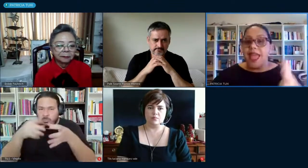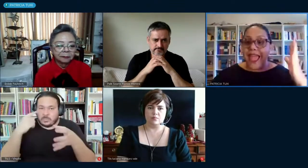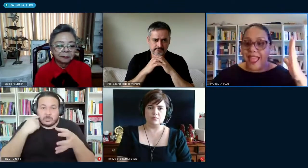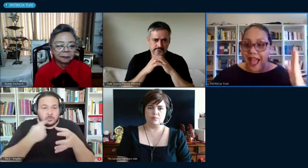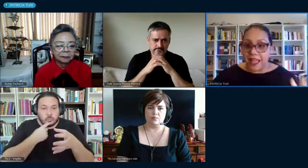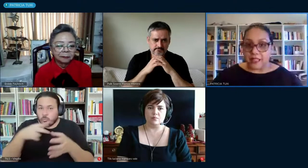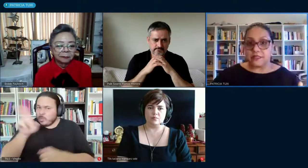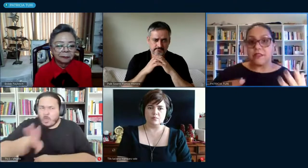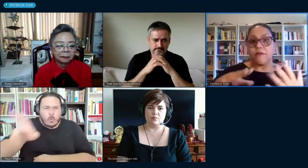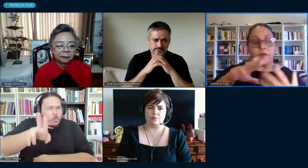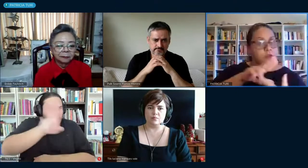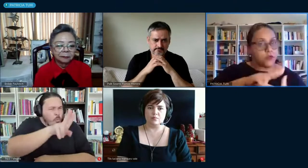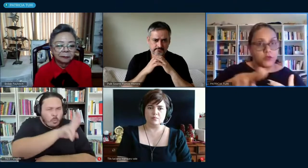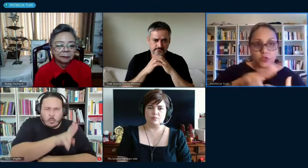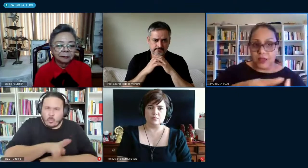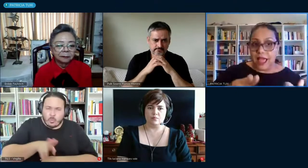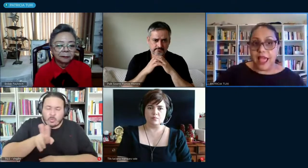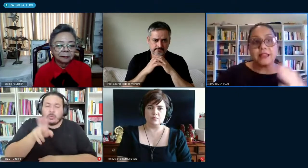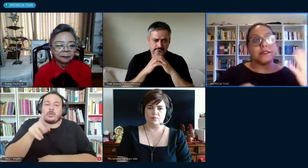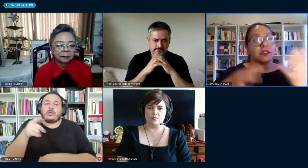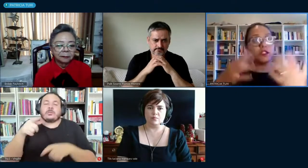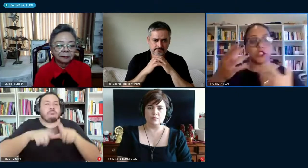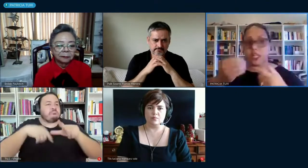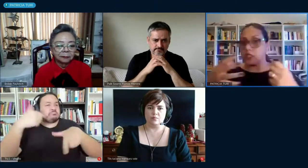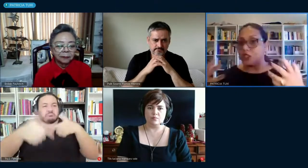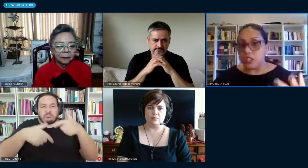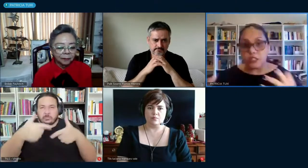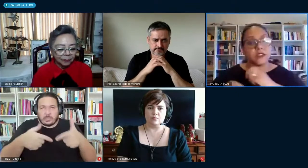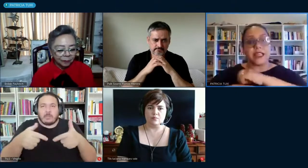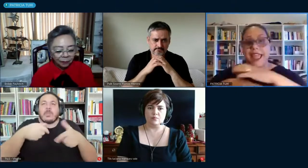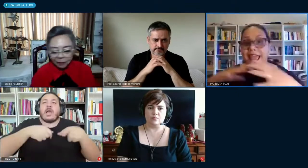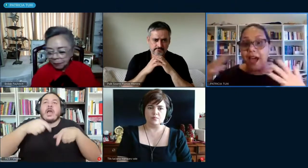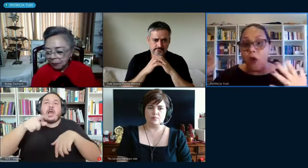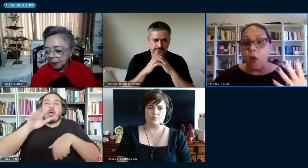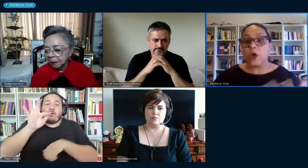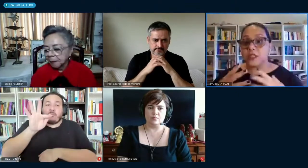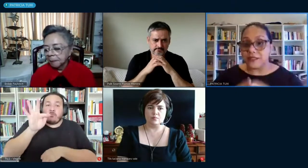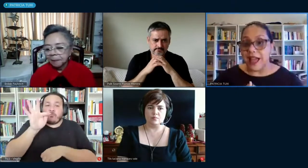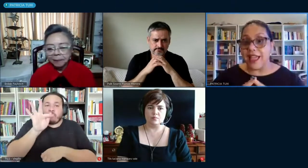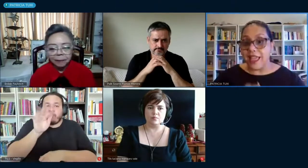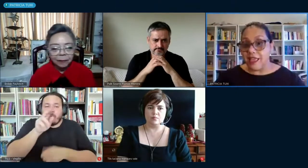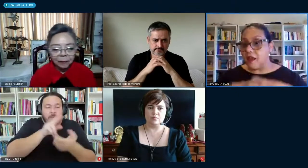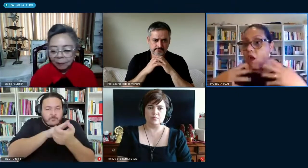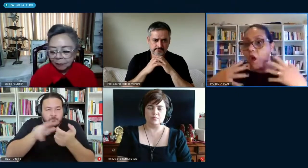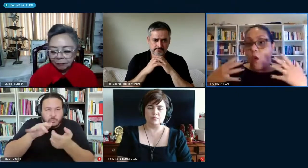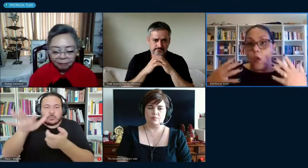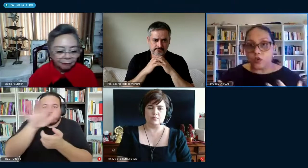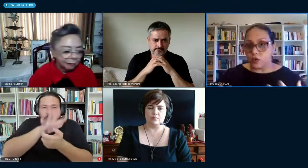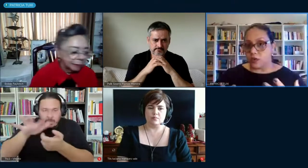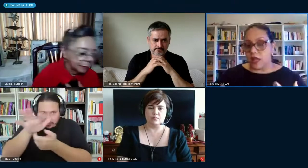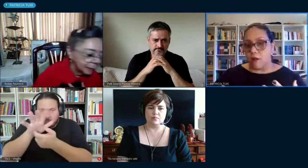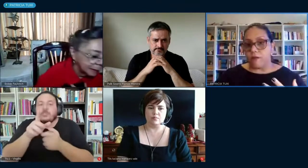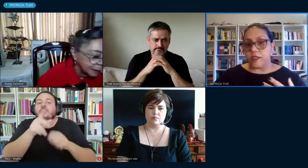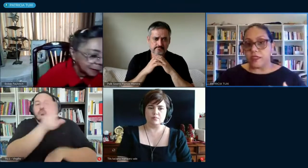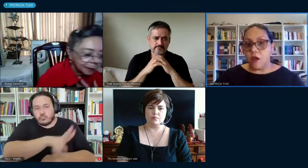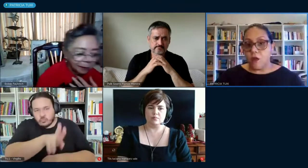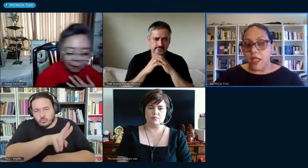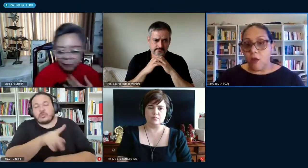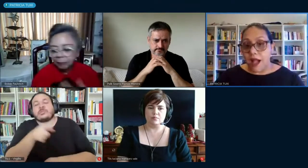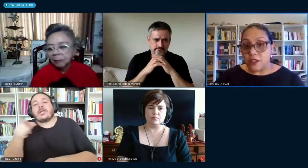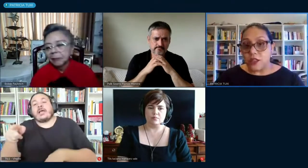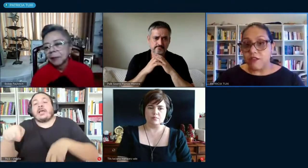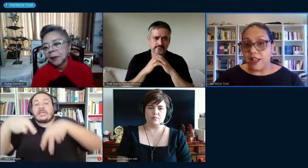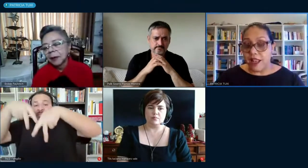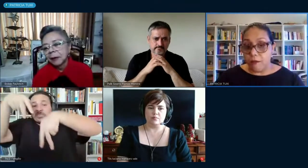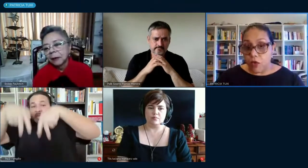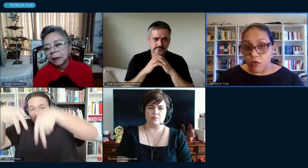uso em áreas funcionais, gerativas, ela hoje está em uso total. Então,